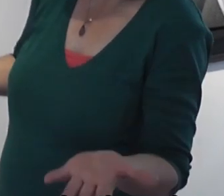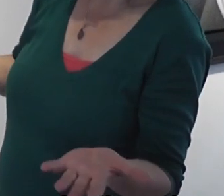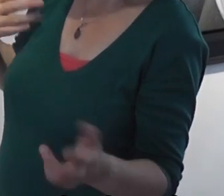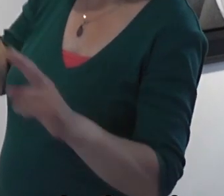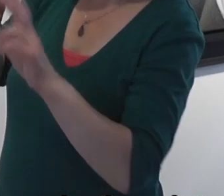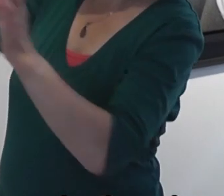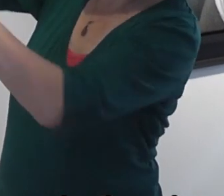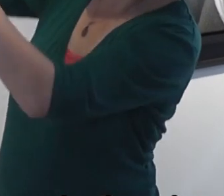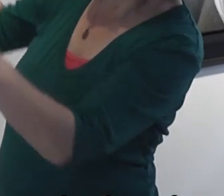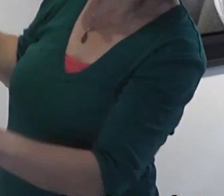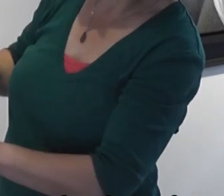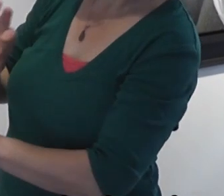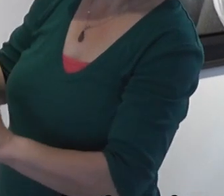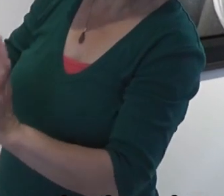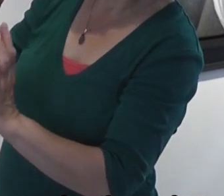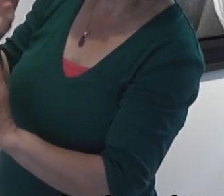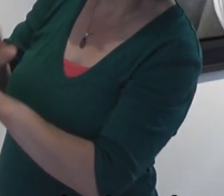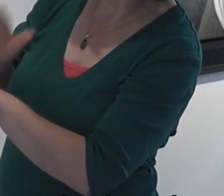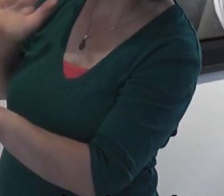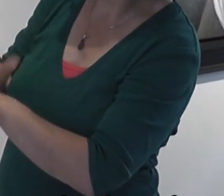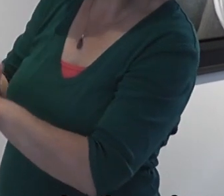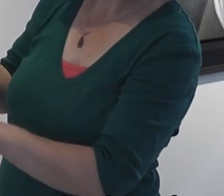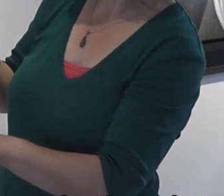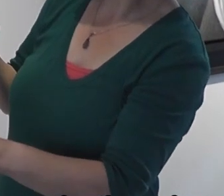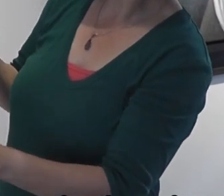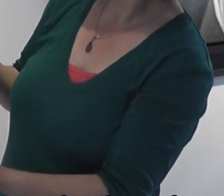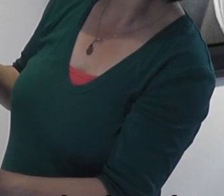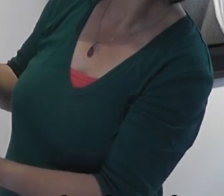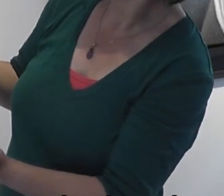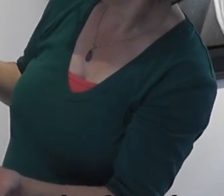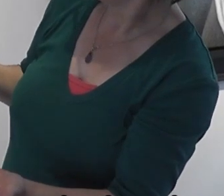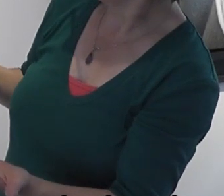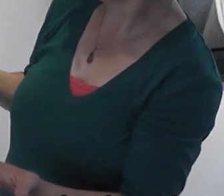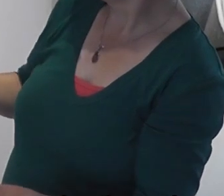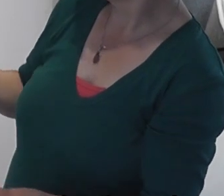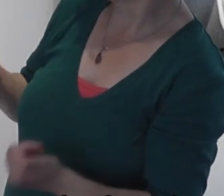Als Theo in de eerste zegt van, oh, het is precies die en die.